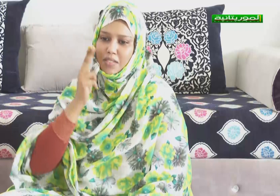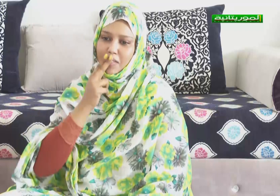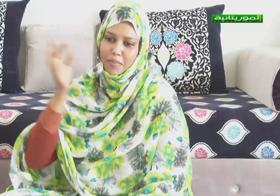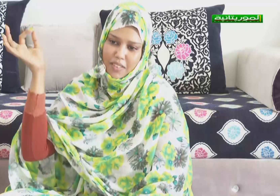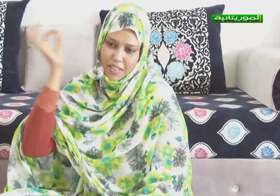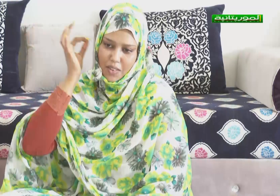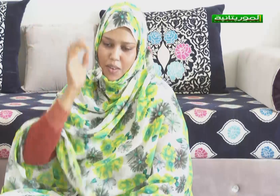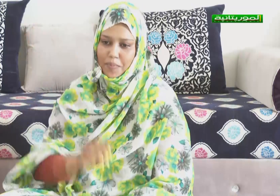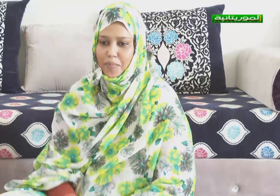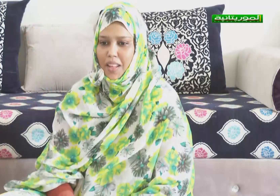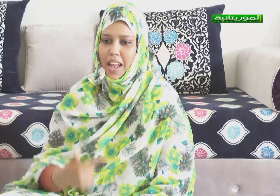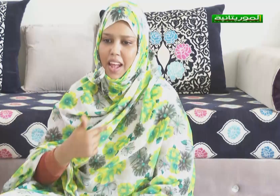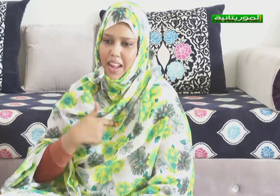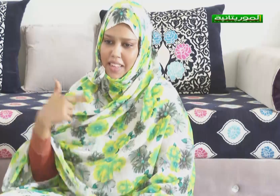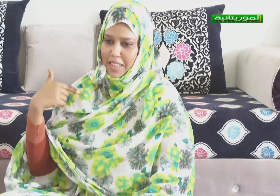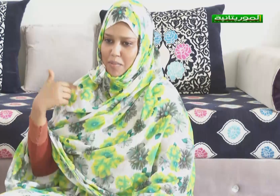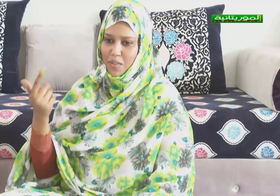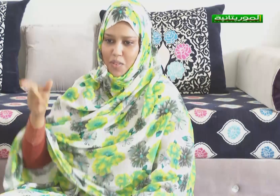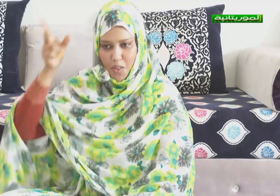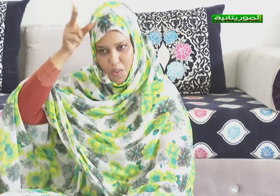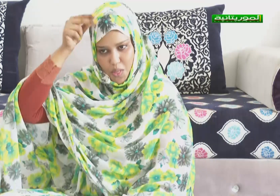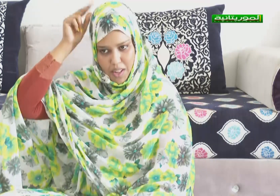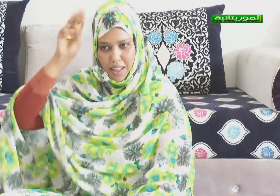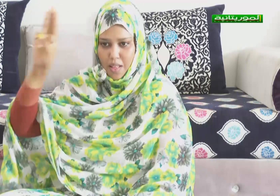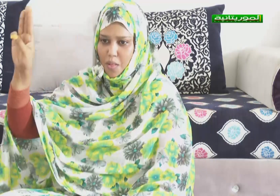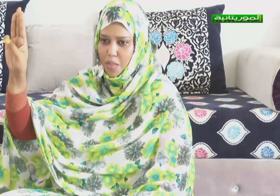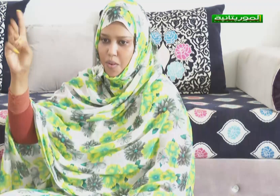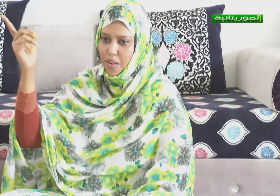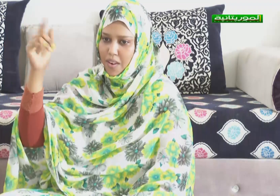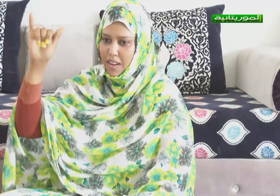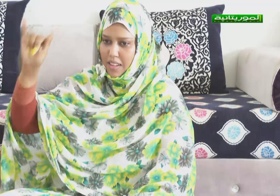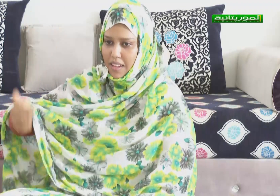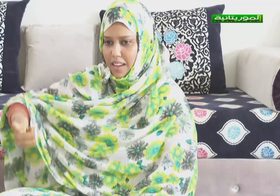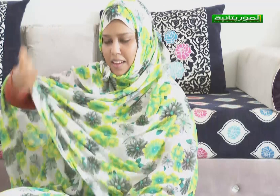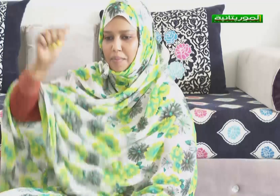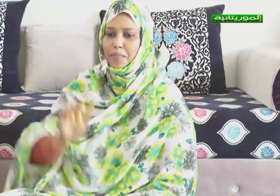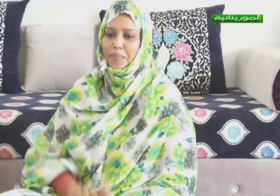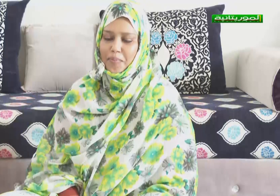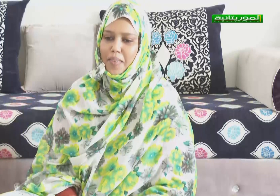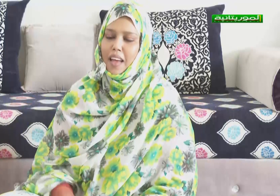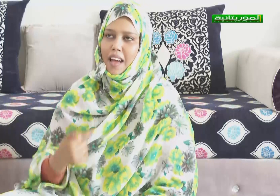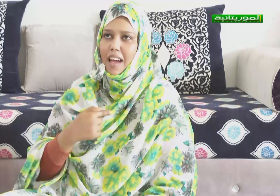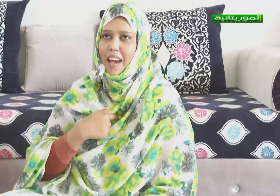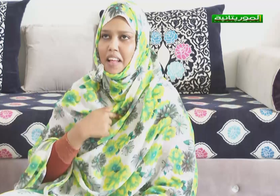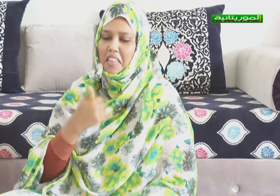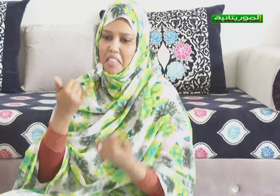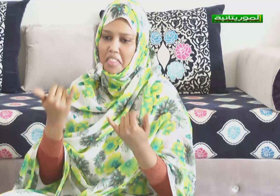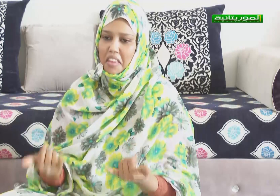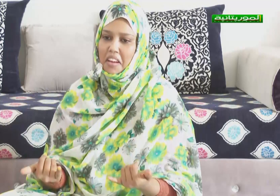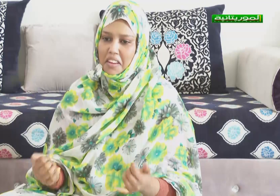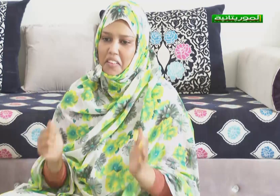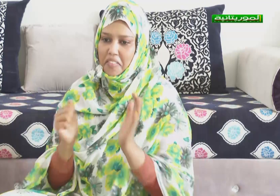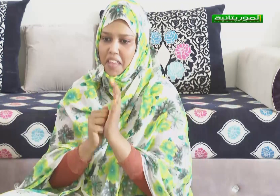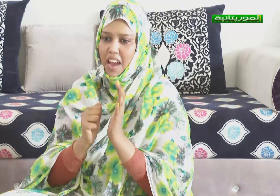السلام عليكم جميعا، أنا اسمي ثريا، حاليا أنا في المنزل. في السابق كنت معلمة مساعدة في